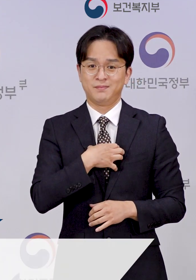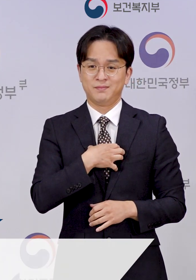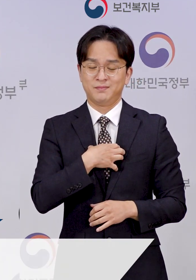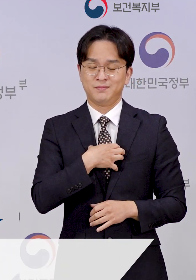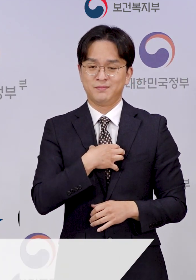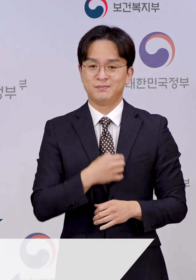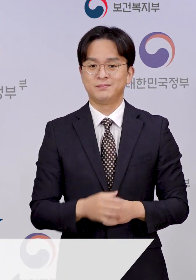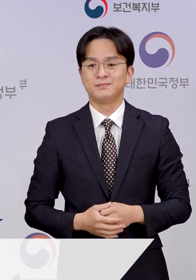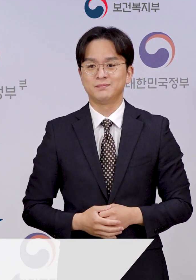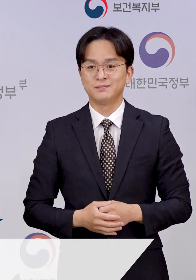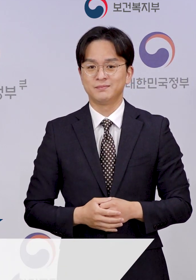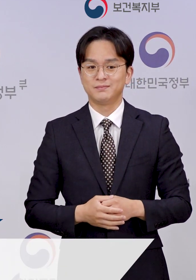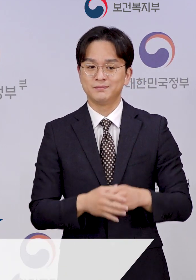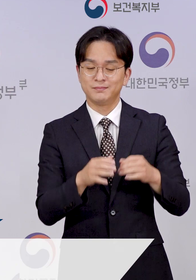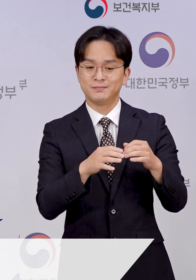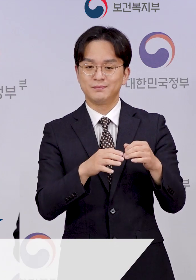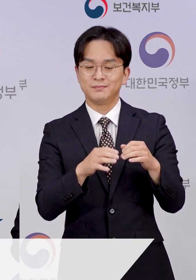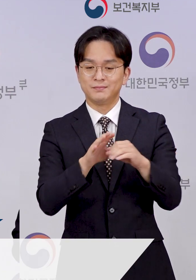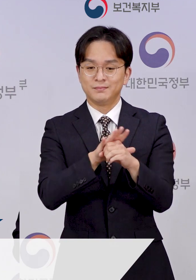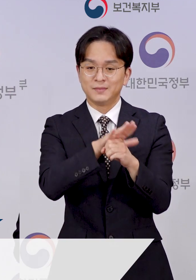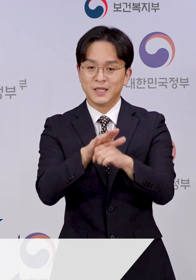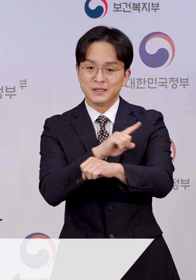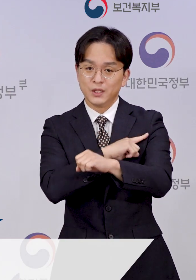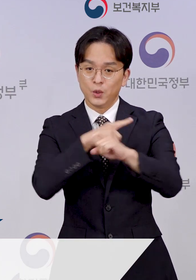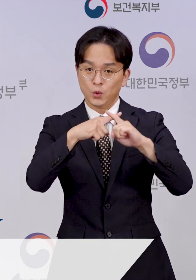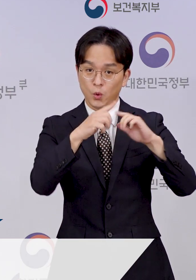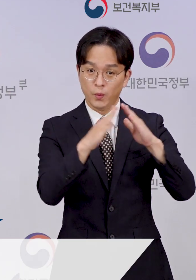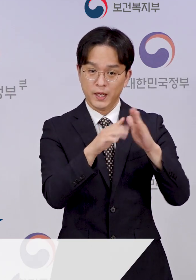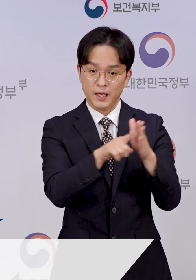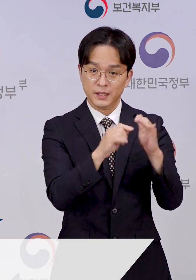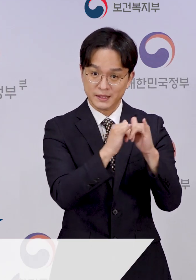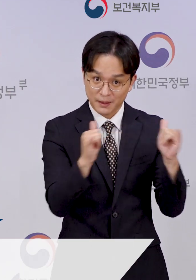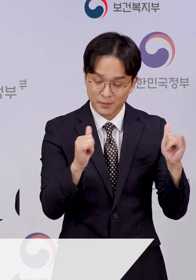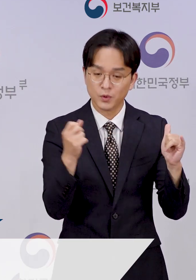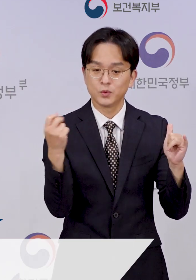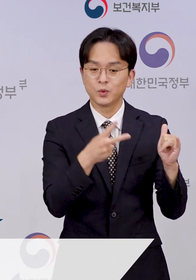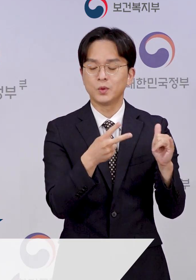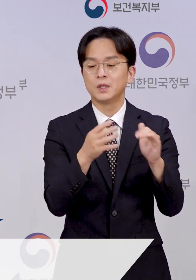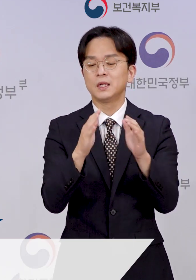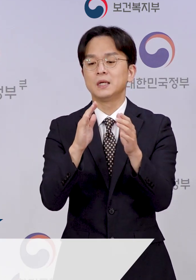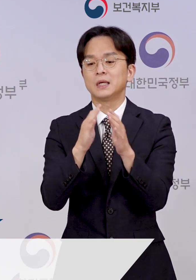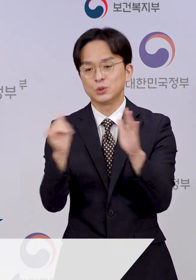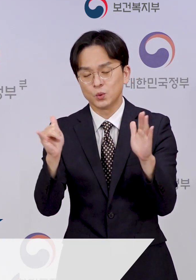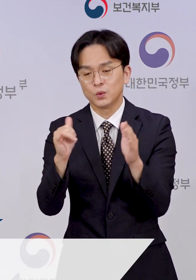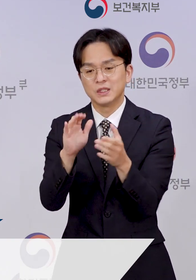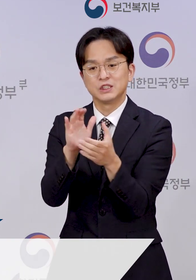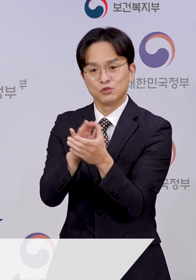가족 혹은 지인들께서도 격리와 검사를 적극 권유하여 주시기 바랍니다.